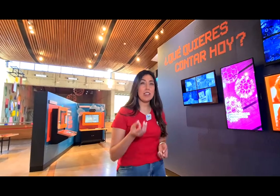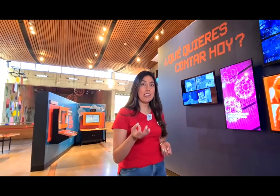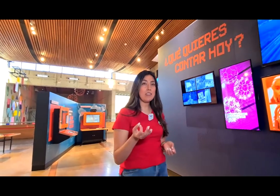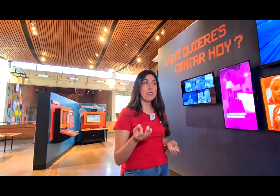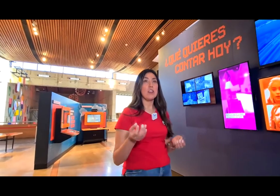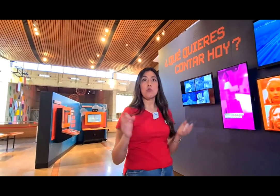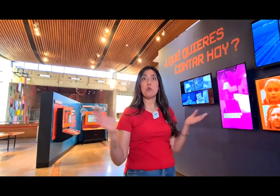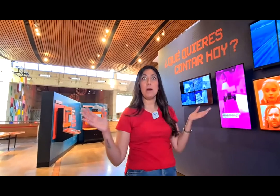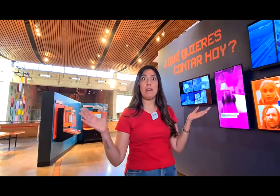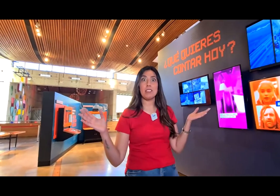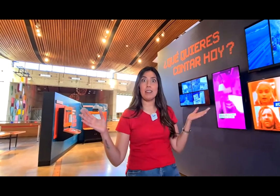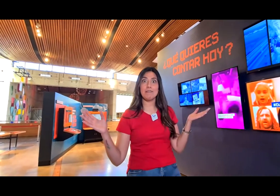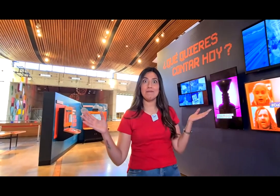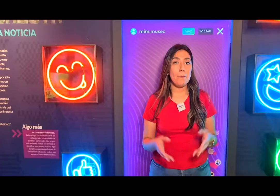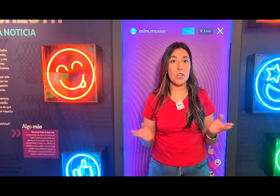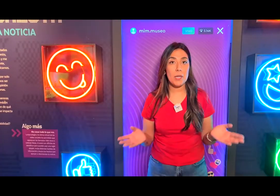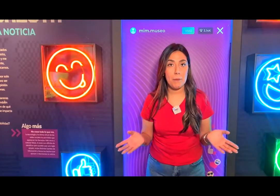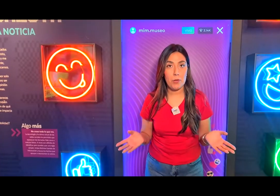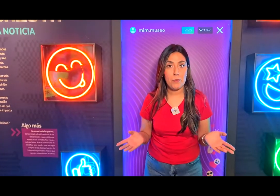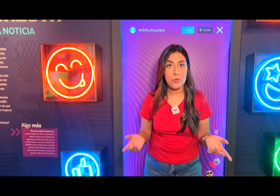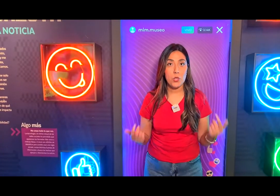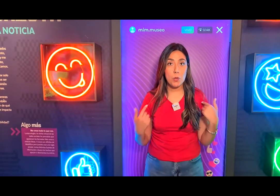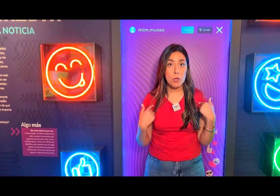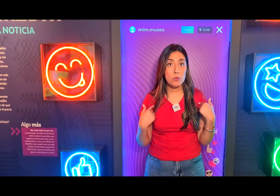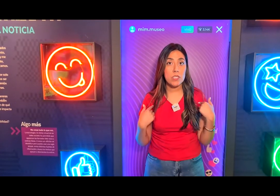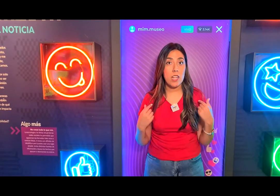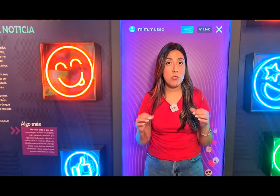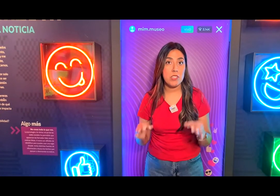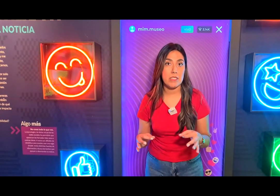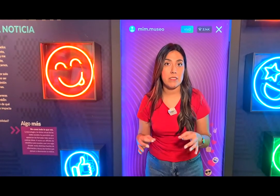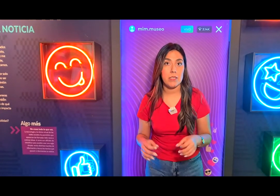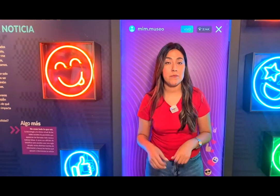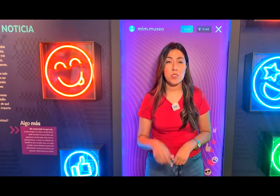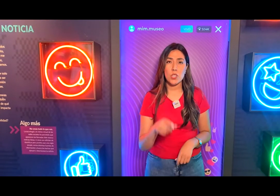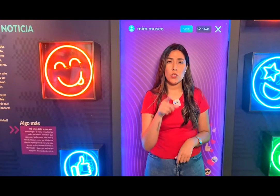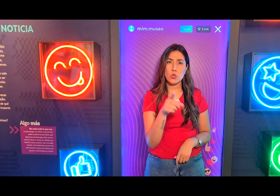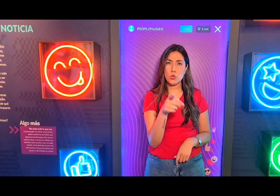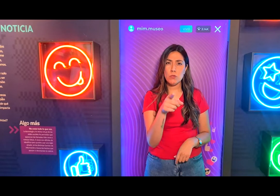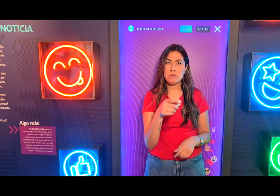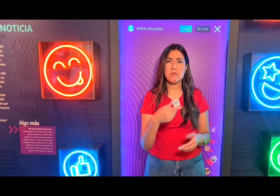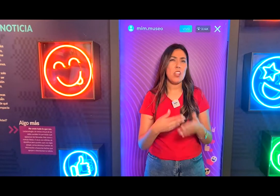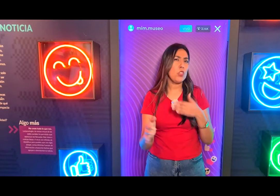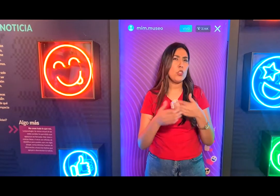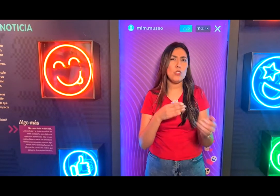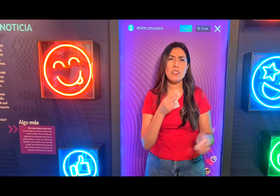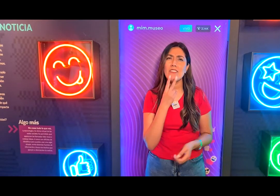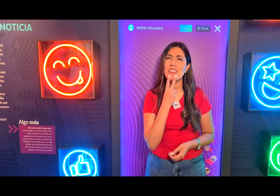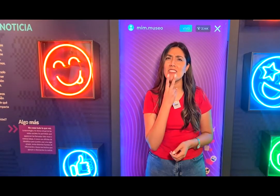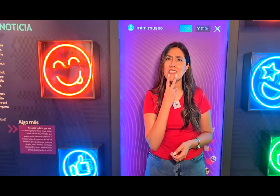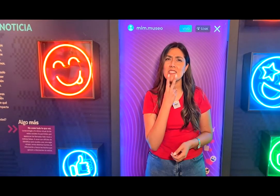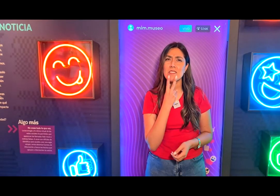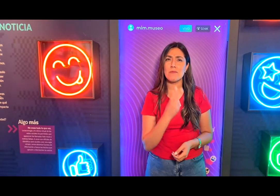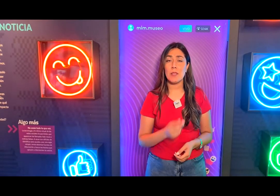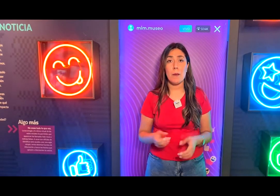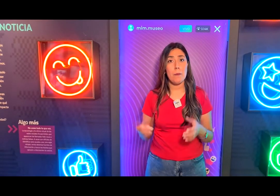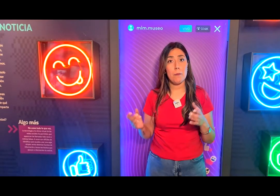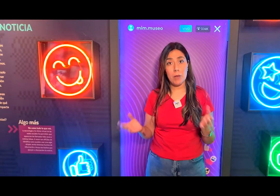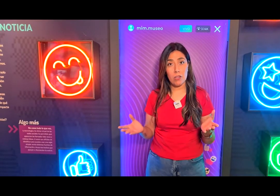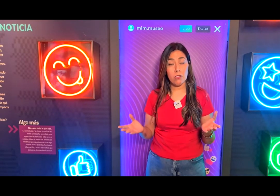es su gramática. Por ejemplo, yo preguntaría lo siguiente. ¿Tú dónde vives? Pero